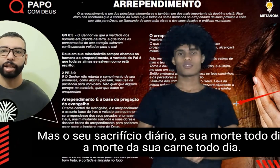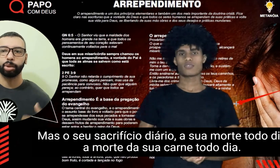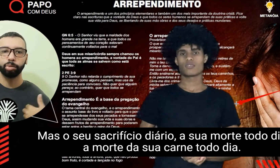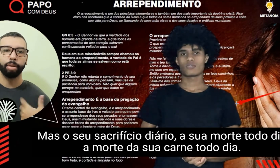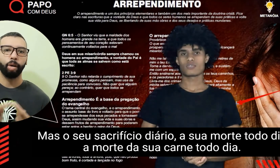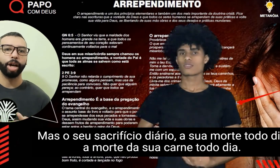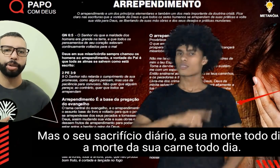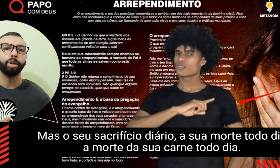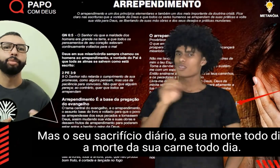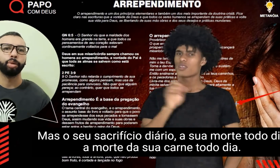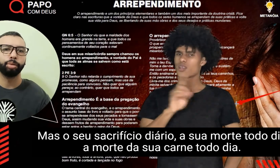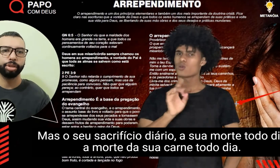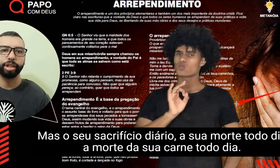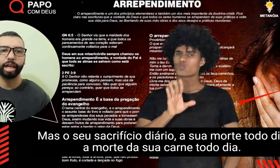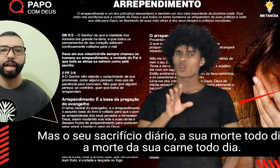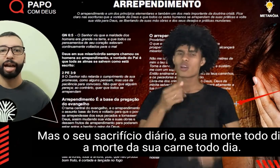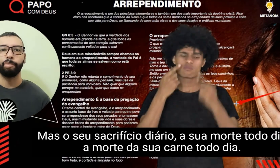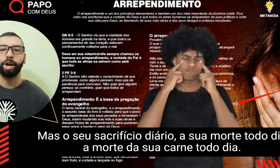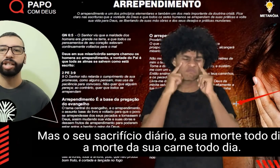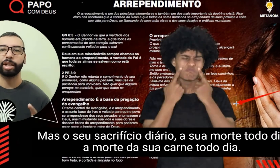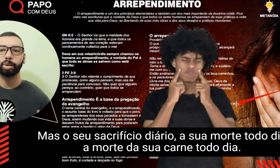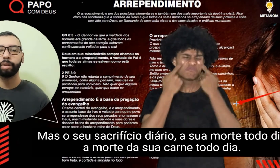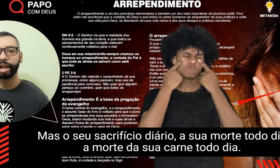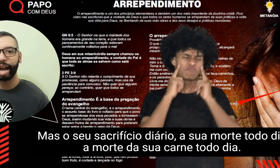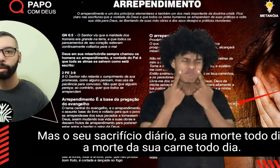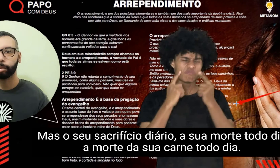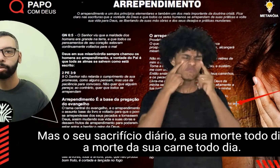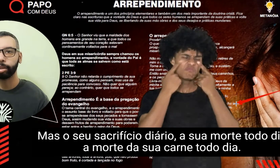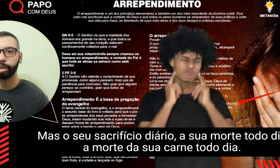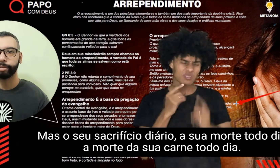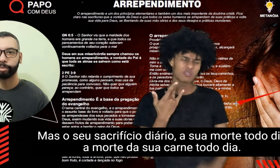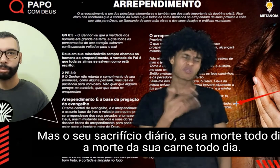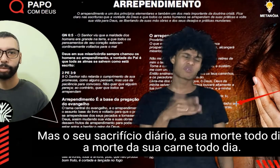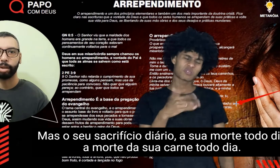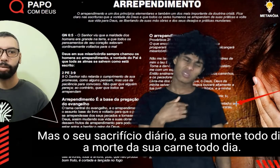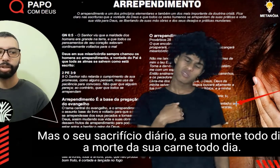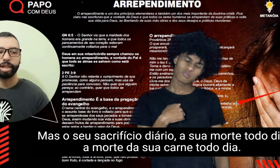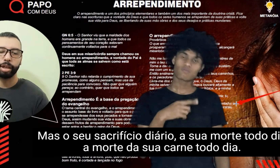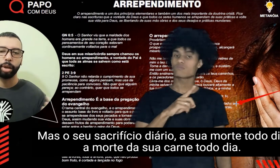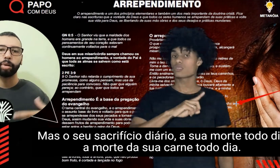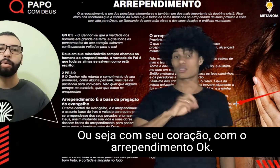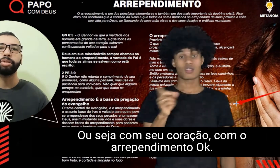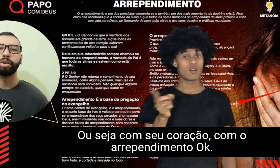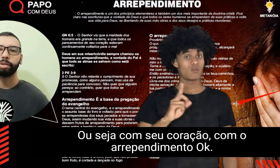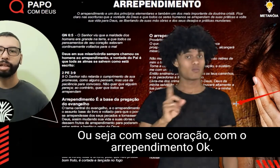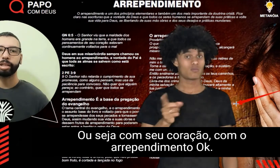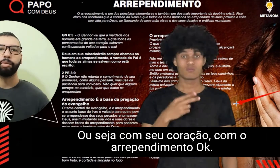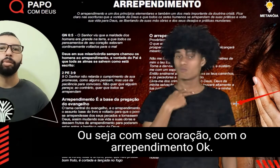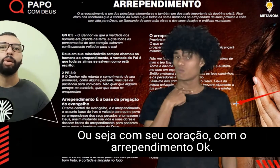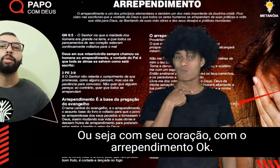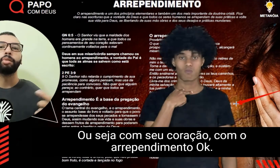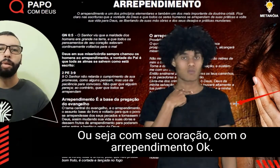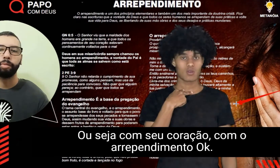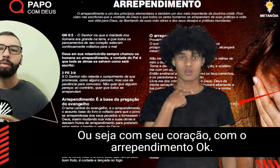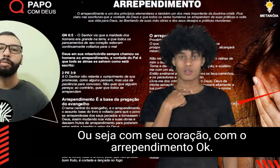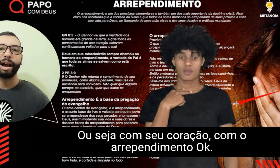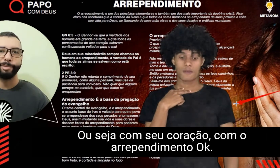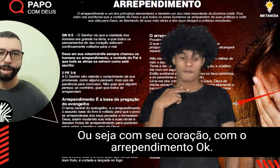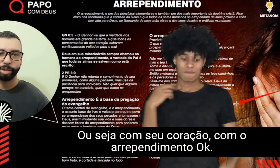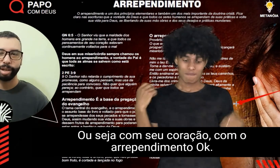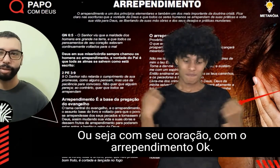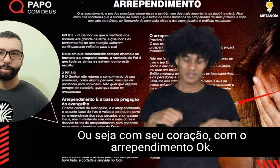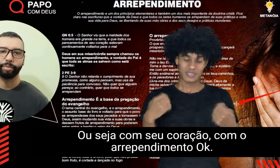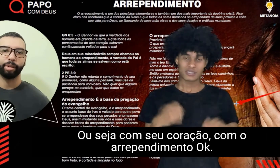diário. A sua morte todo dia. A morte da sua carne todo dia. Ou seja, com o seu coração, com